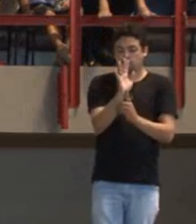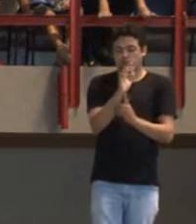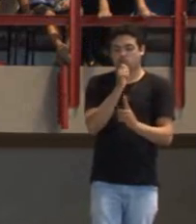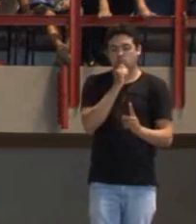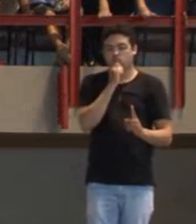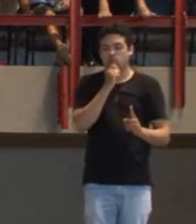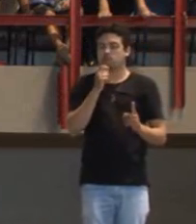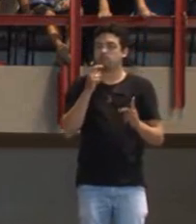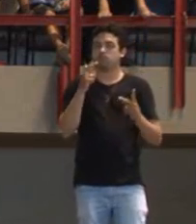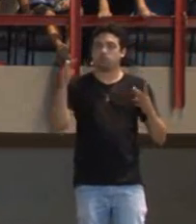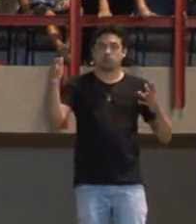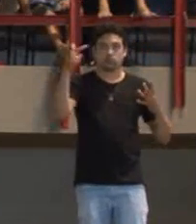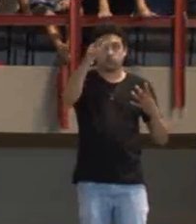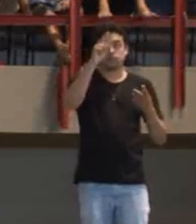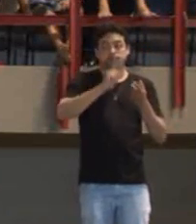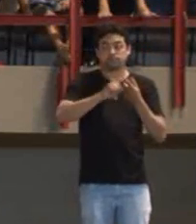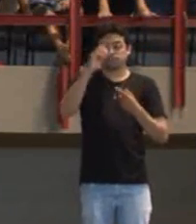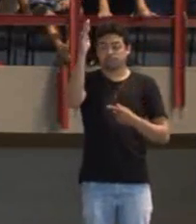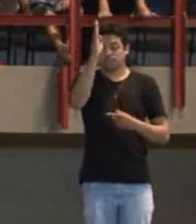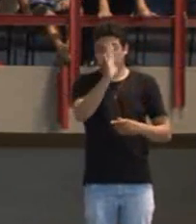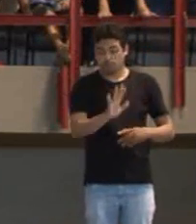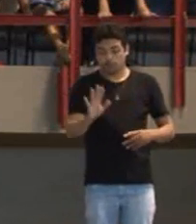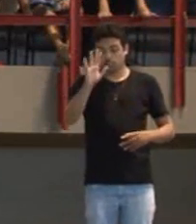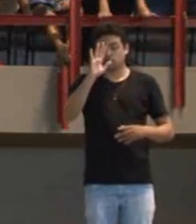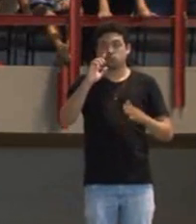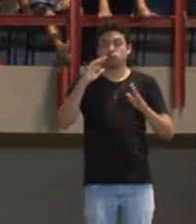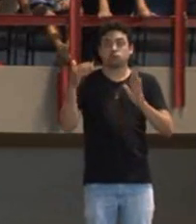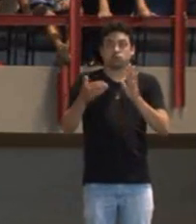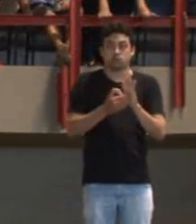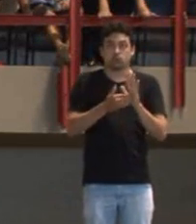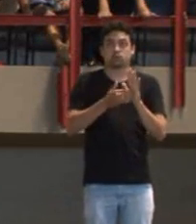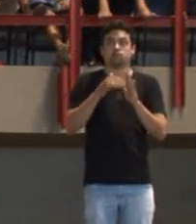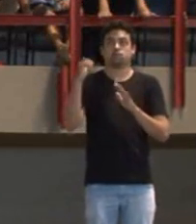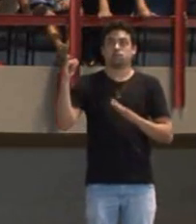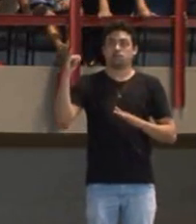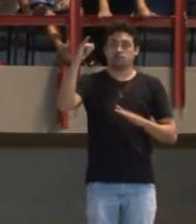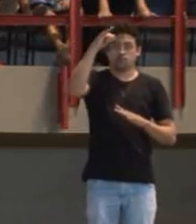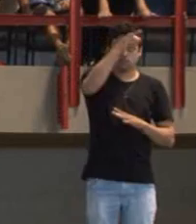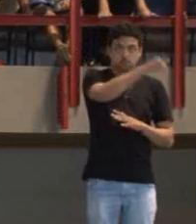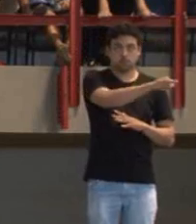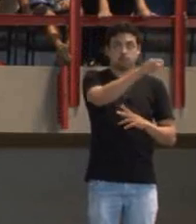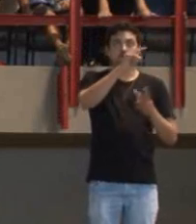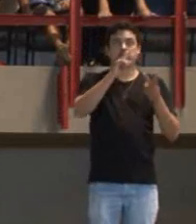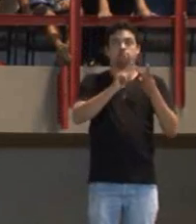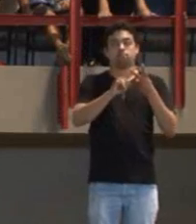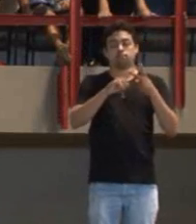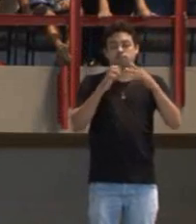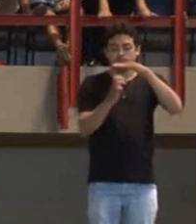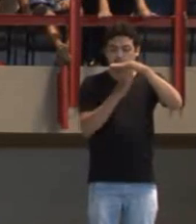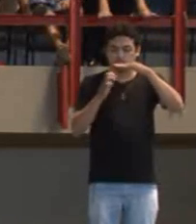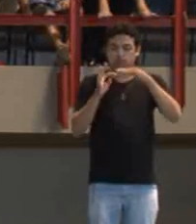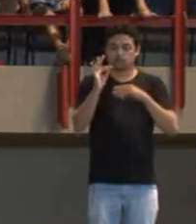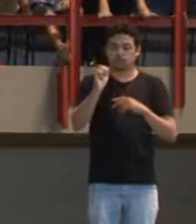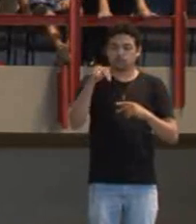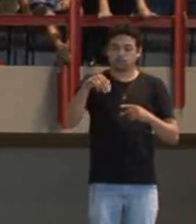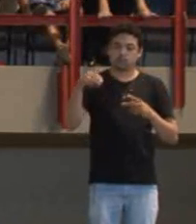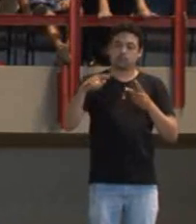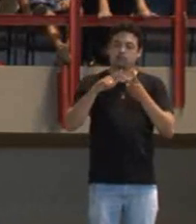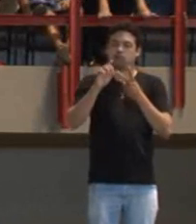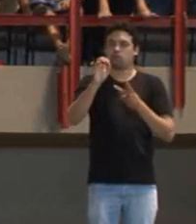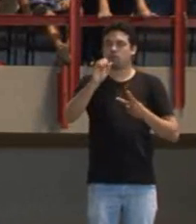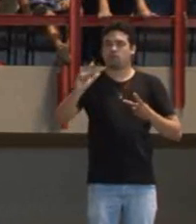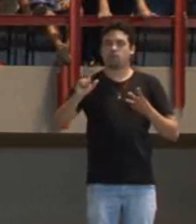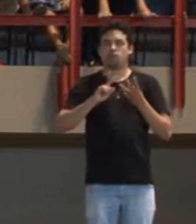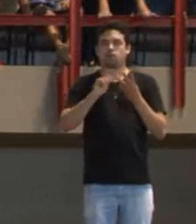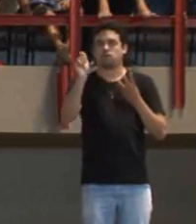é verdade. No Brasil, toda a aviação civil, as empresas aéreas, né? A TAM, a Gol, a Azul,